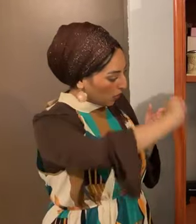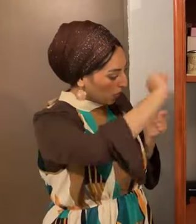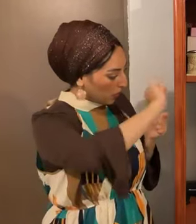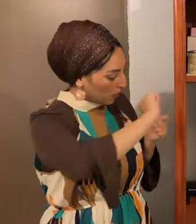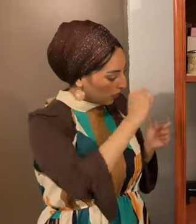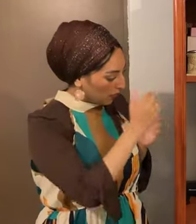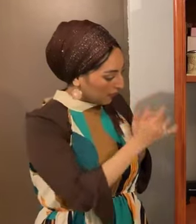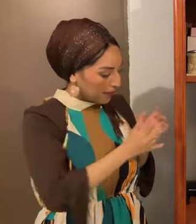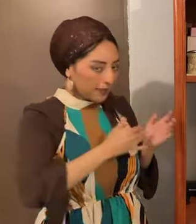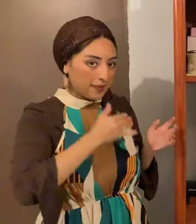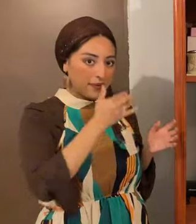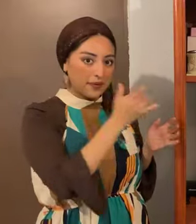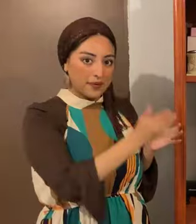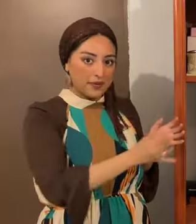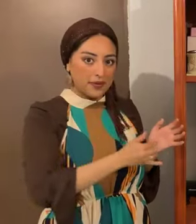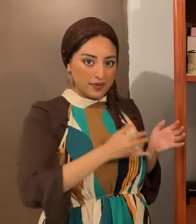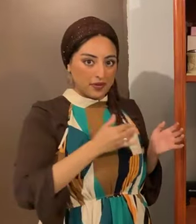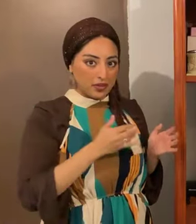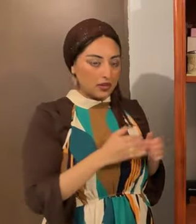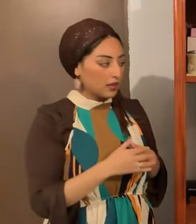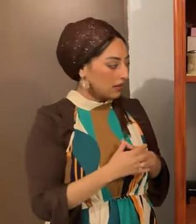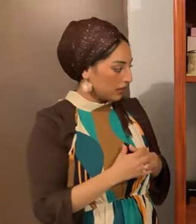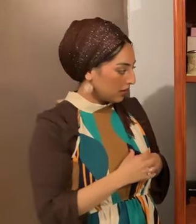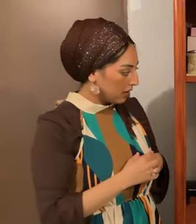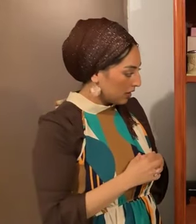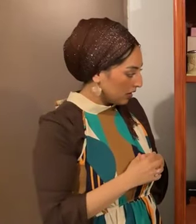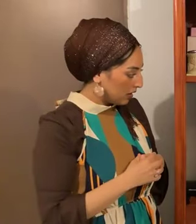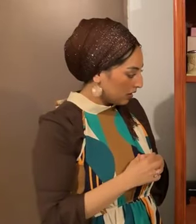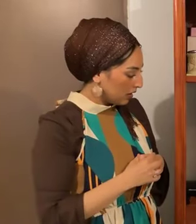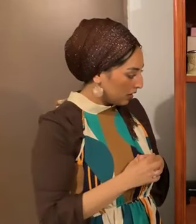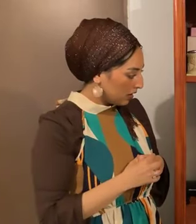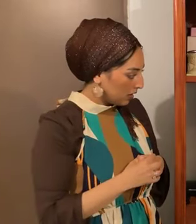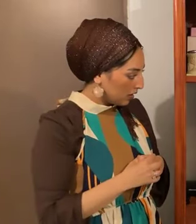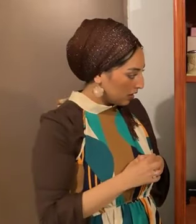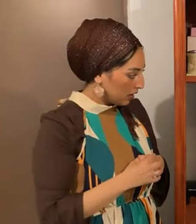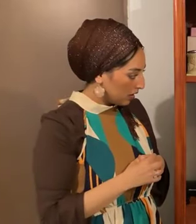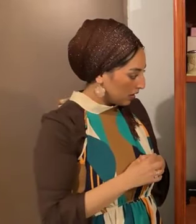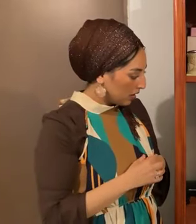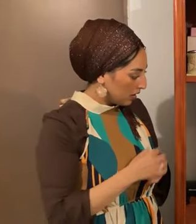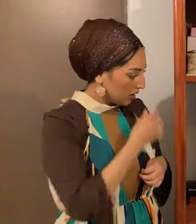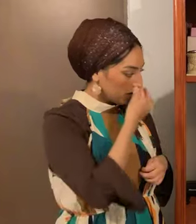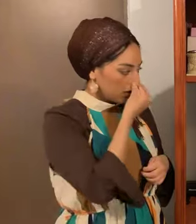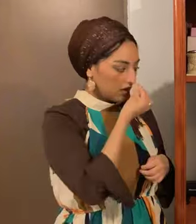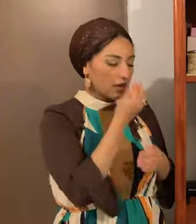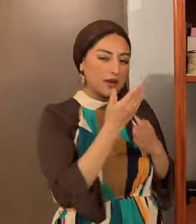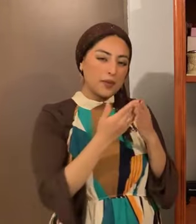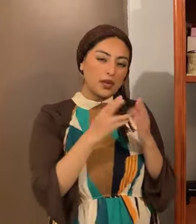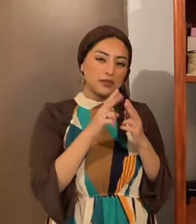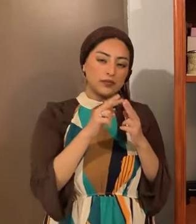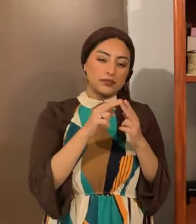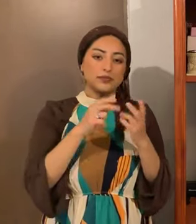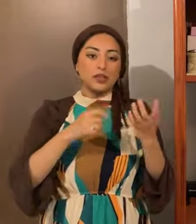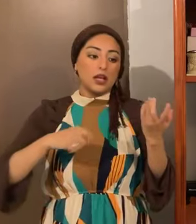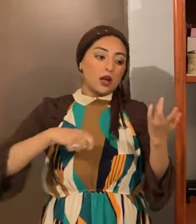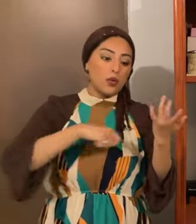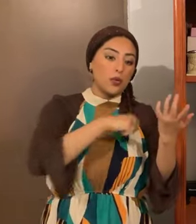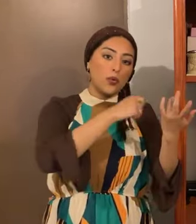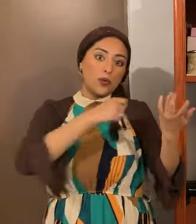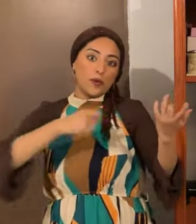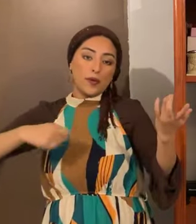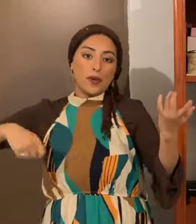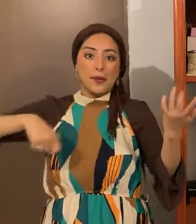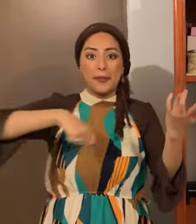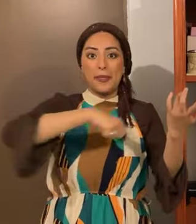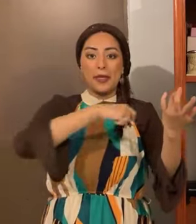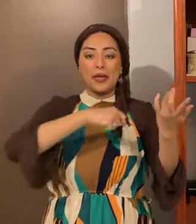Entendíamos que el quinor también se le ha dado la connotación al violín. Sin embargo, sí, el violín ya es más reciente, ya